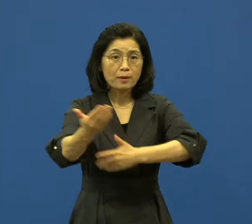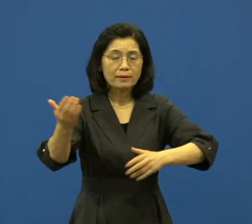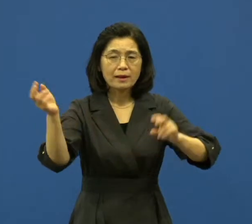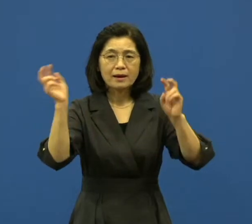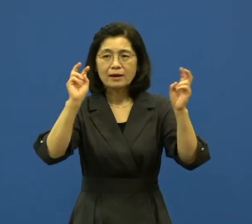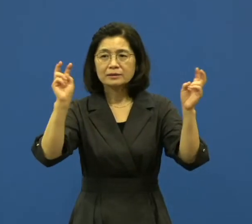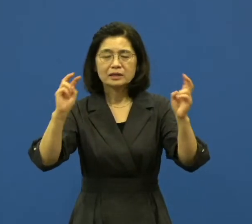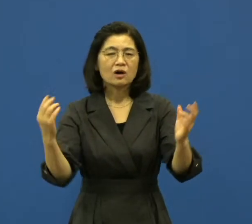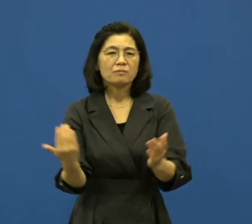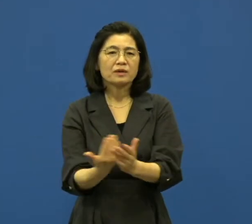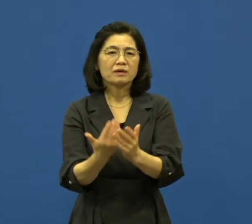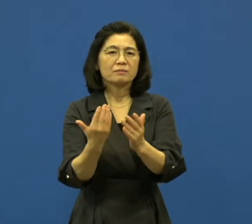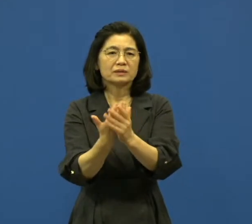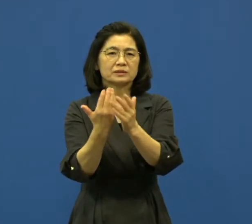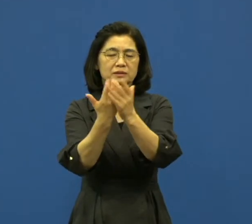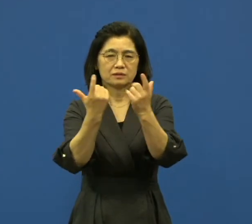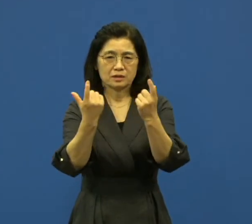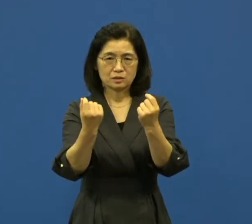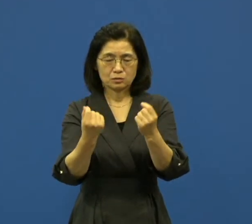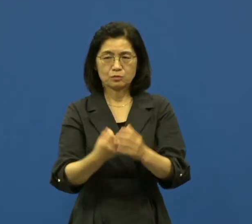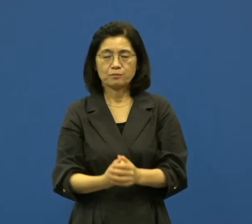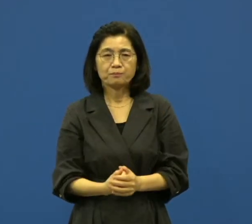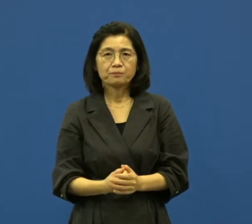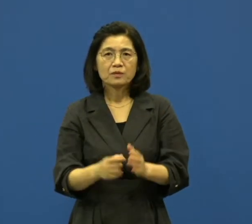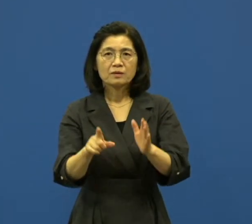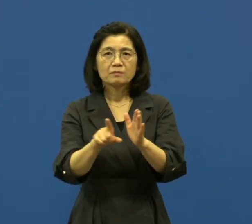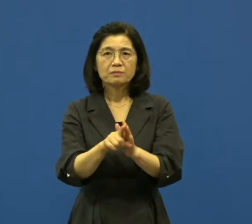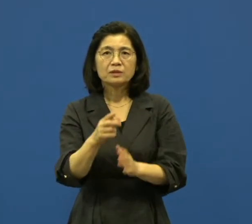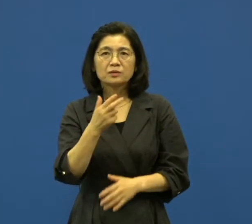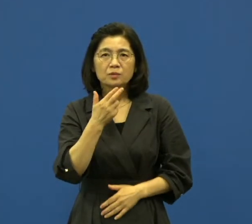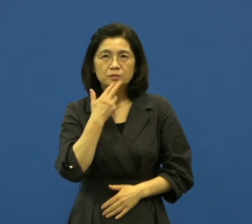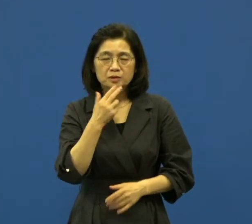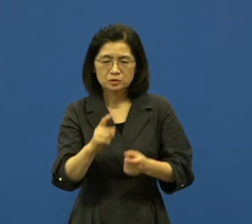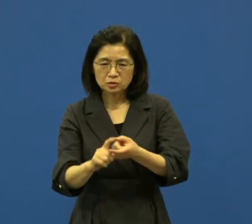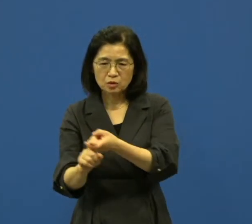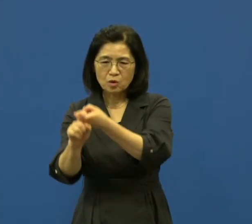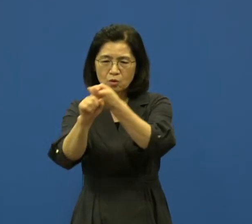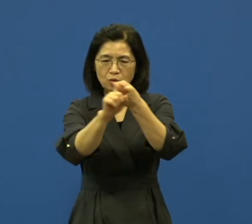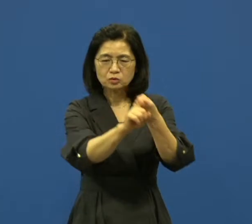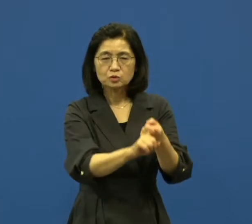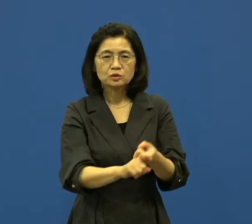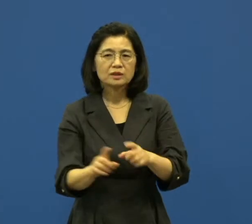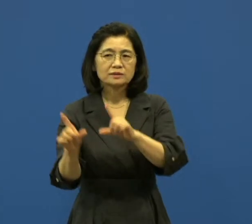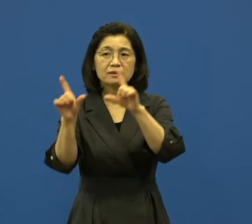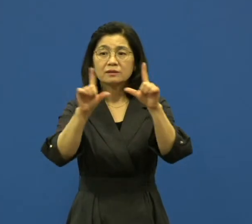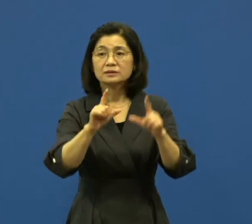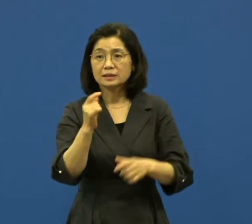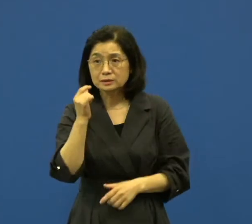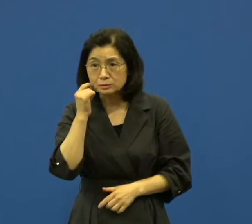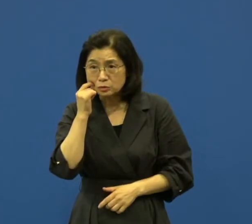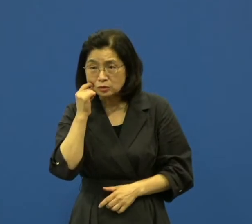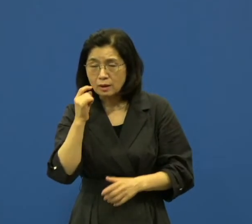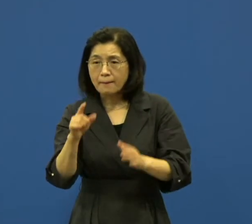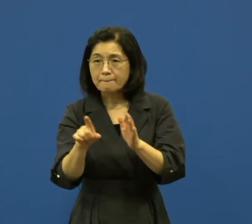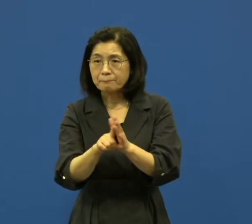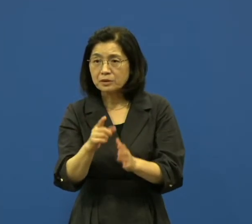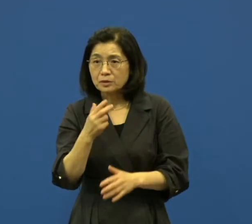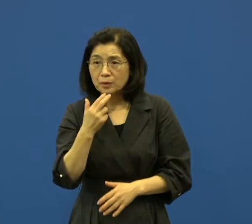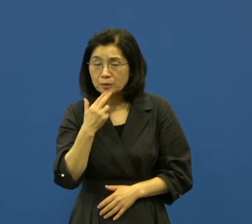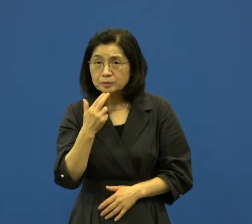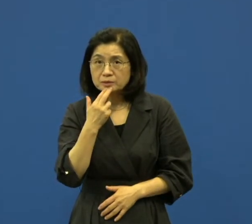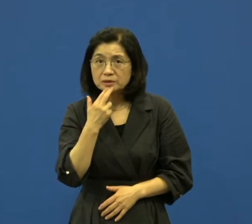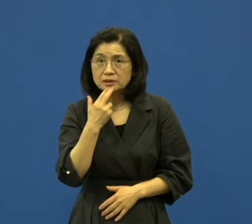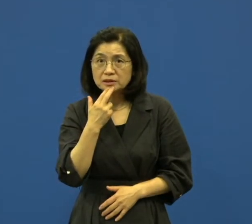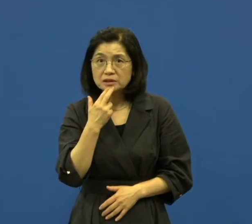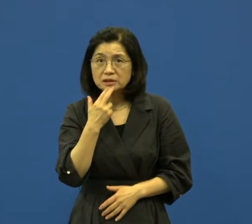믿음이 없이는 공동체는 불가능한 거죠. 믿음이 없이는 우리는 아무것도 살 수가 없어요. 믿음이 없이는 아침에 아내가